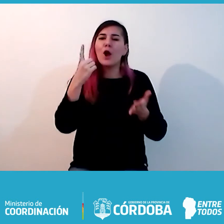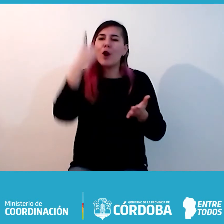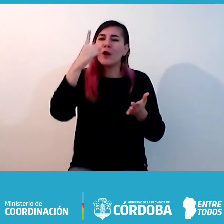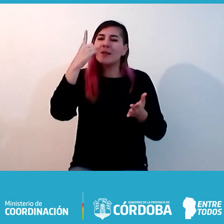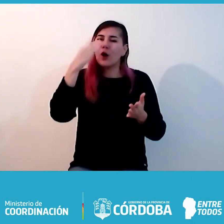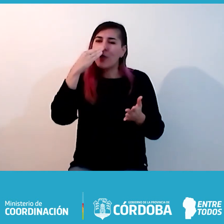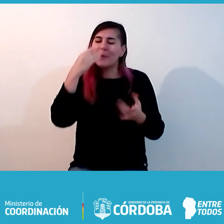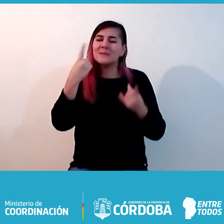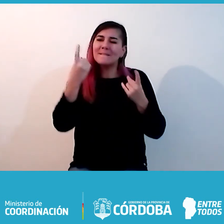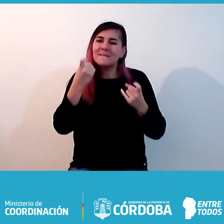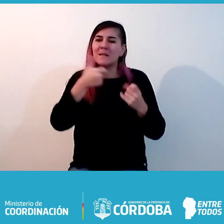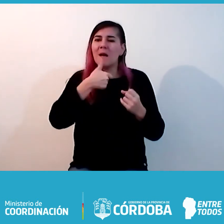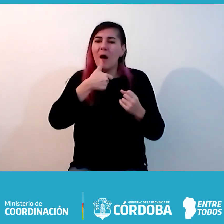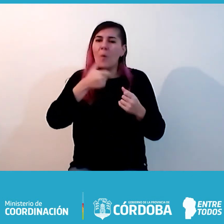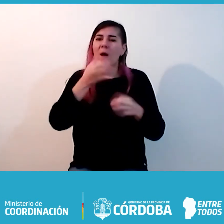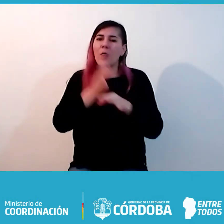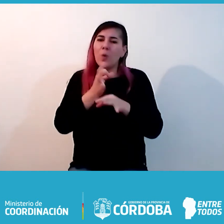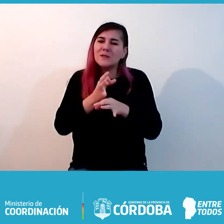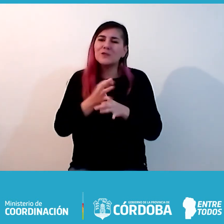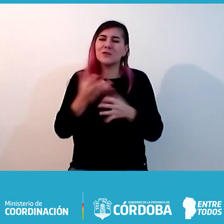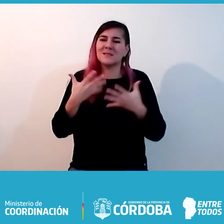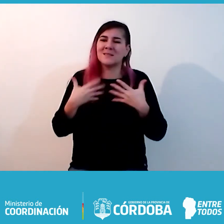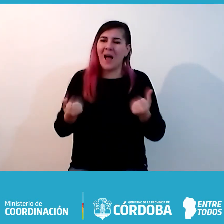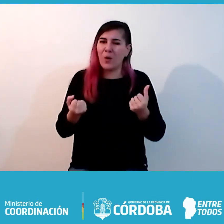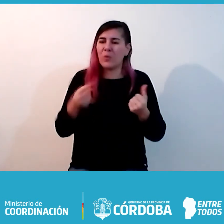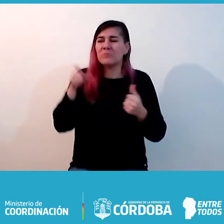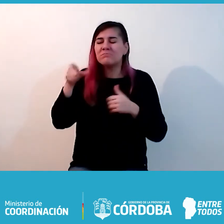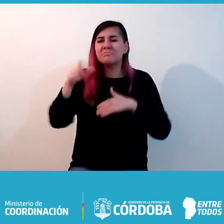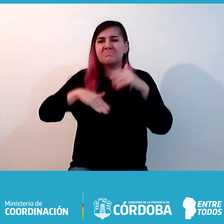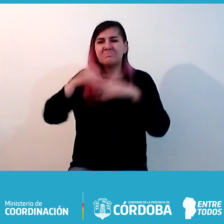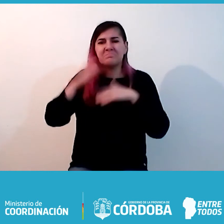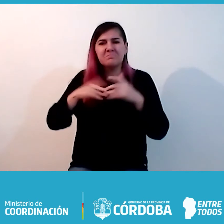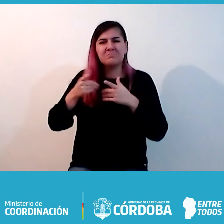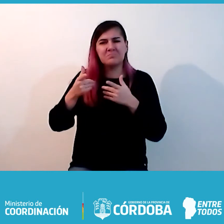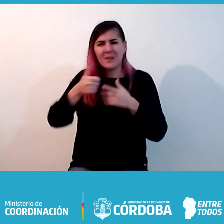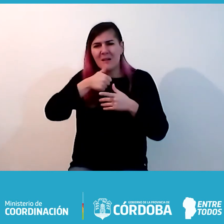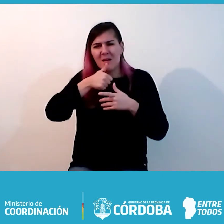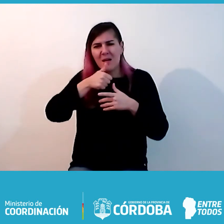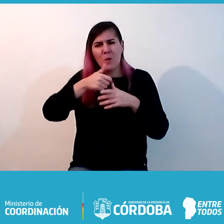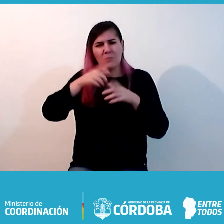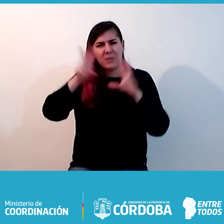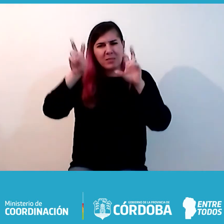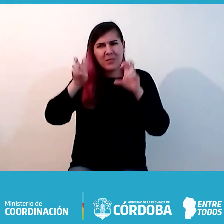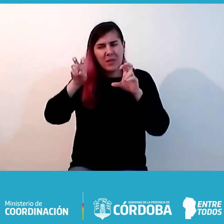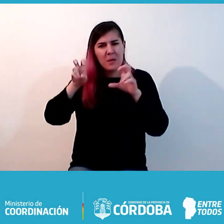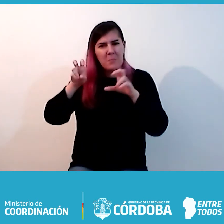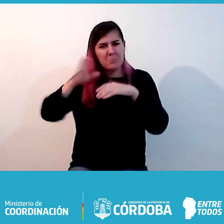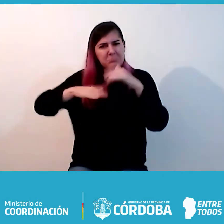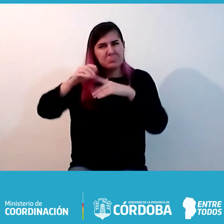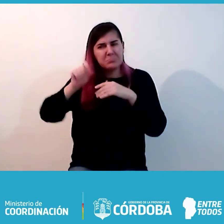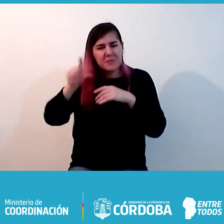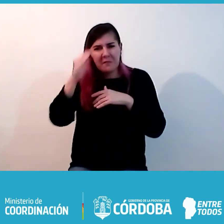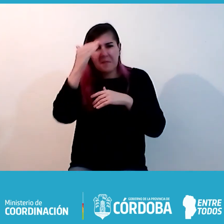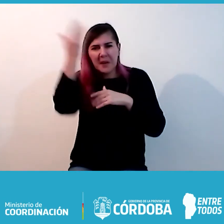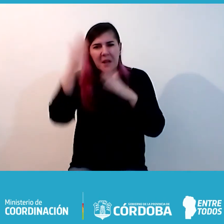agua, educación y salud, y en donde se construyó un gasoducto troncal enfrente a sus casas. Entiende que las autoridades no